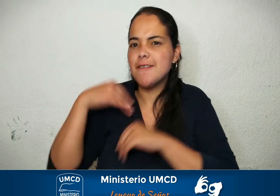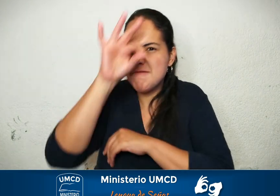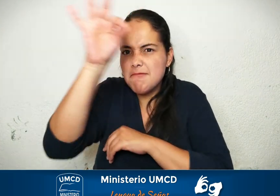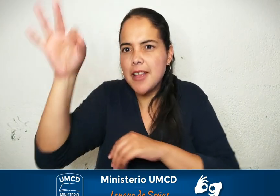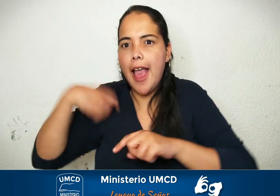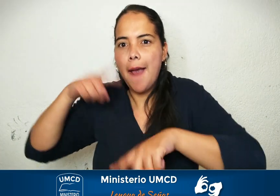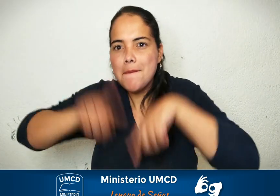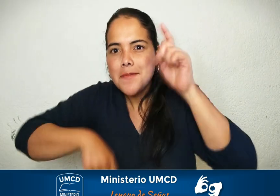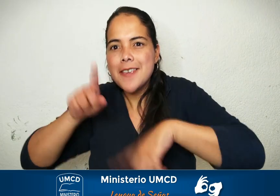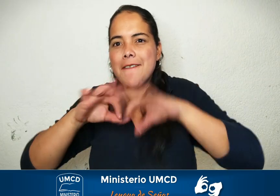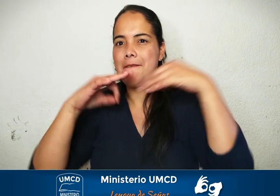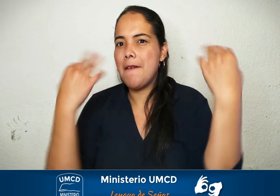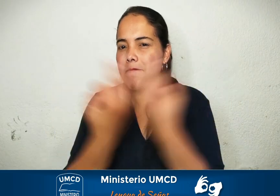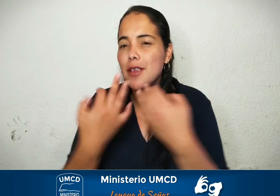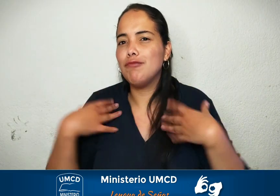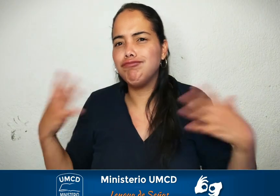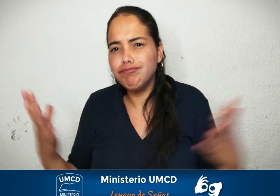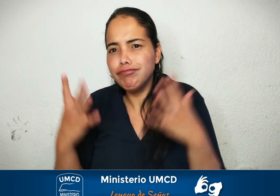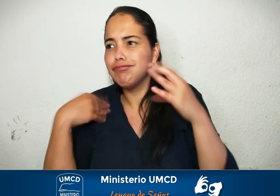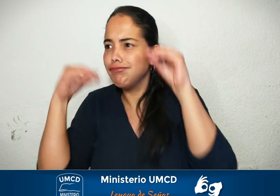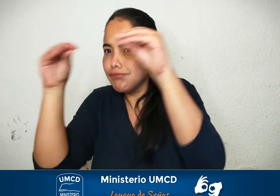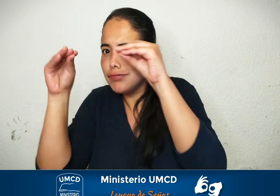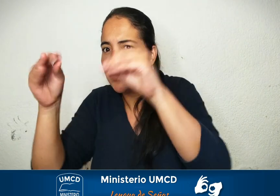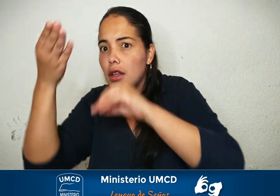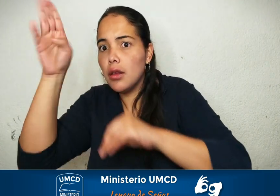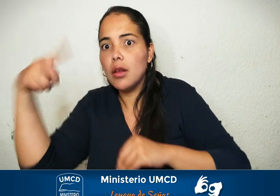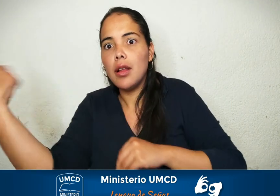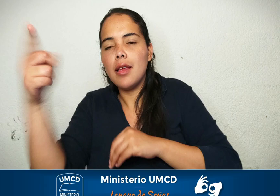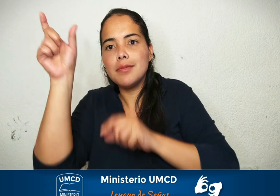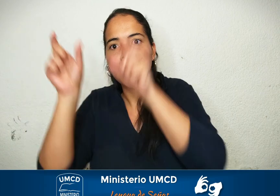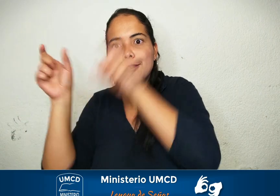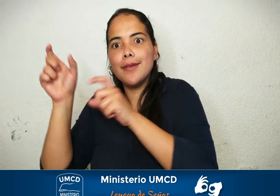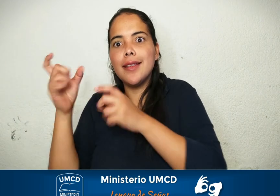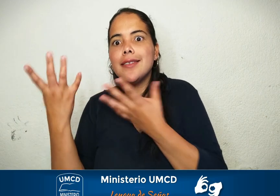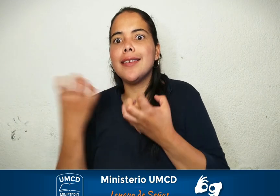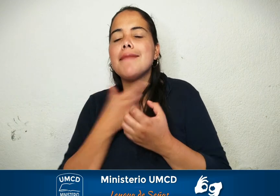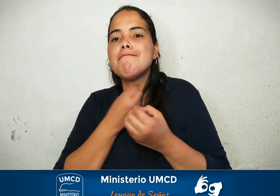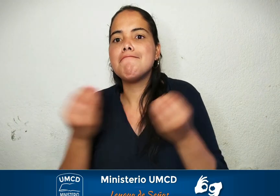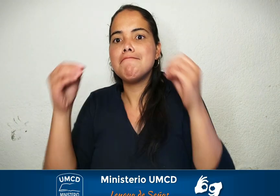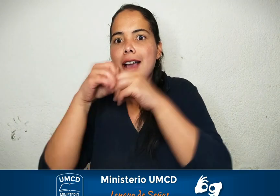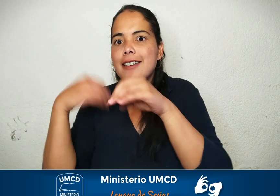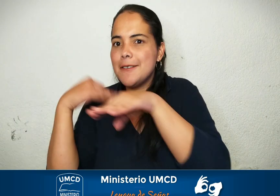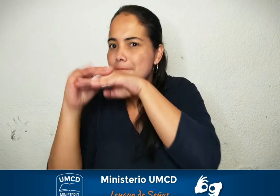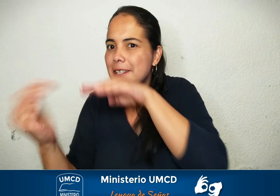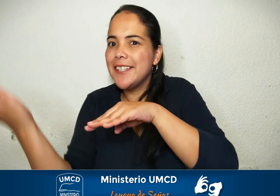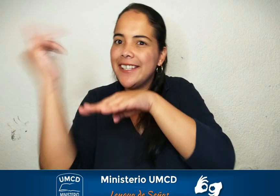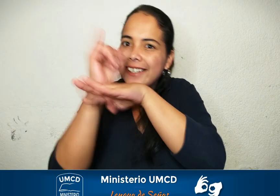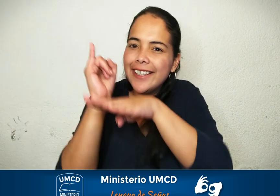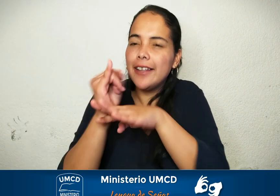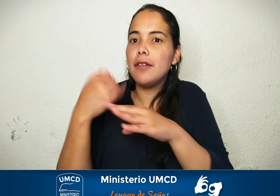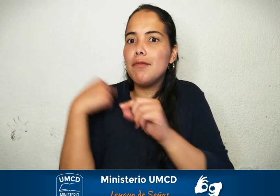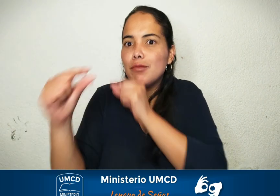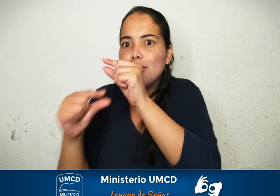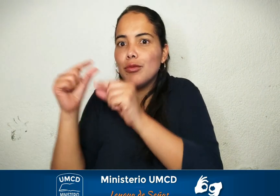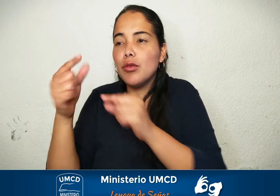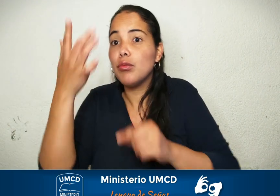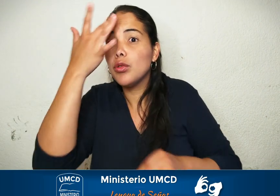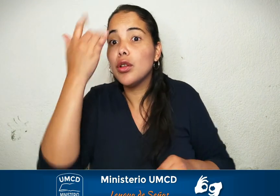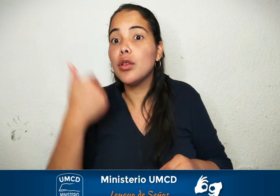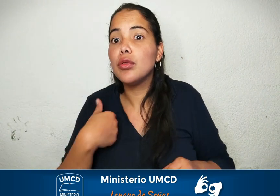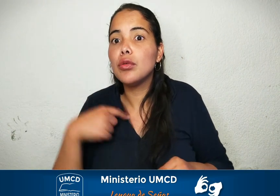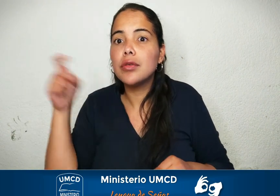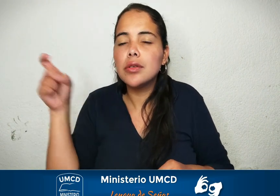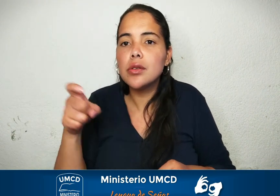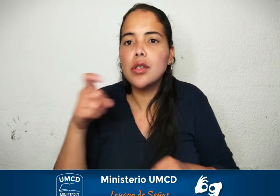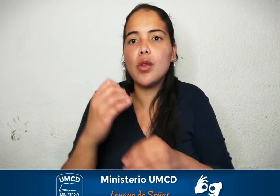cabalidad y poder llevar este mandamiento a plenitud, porque trae el mensaje